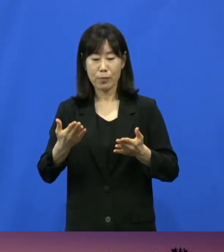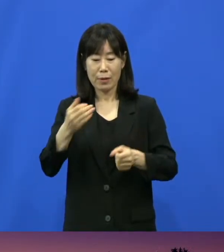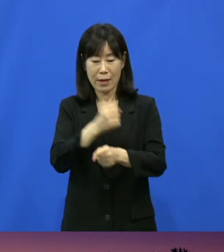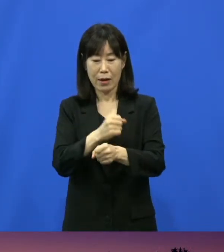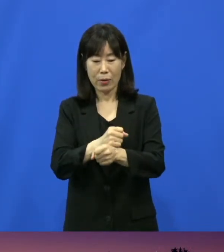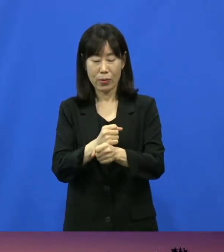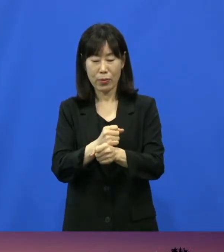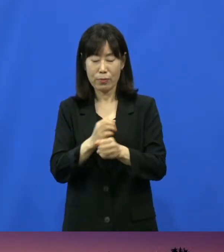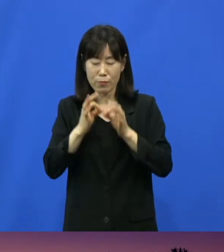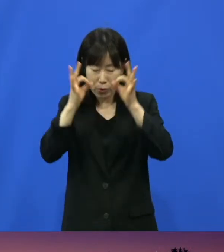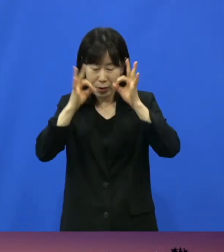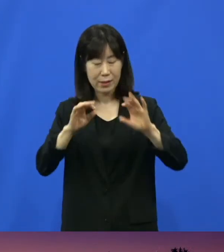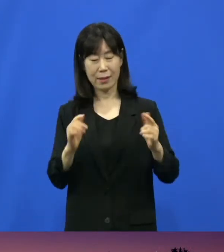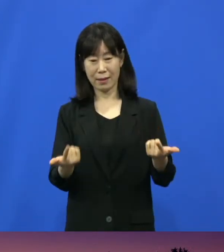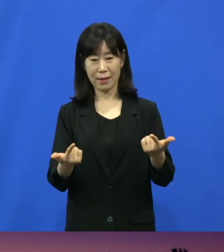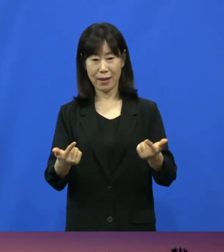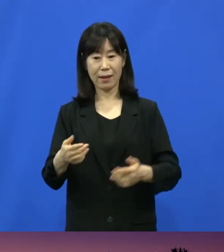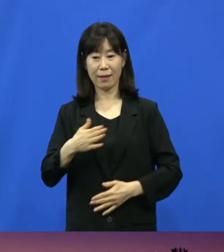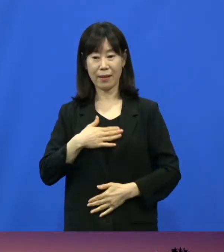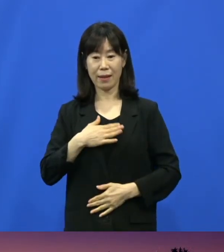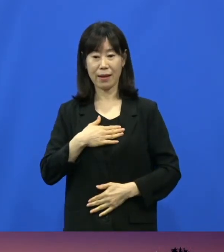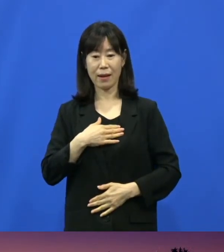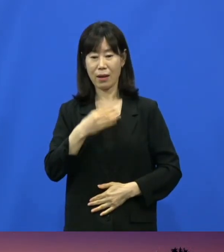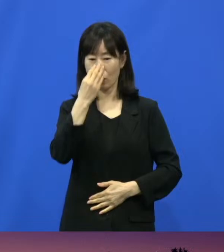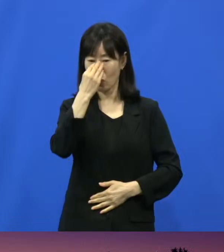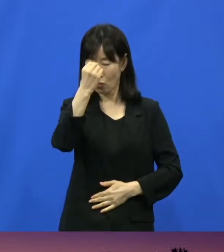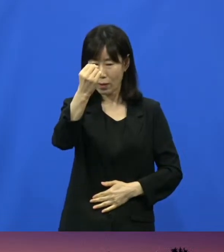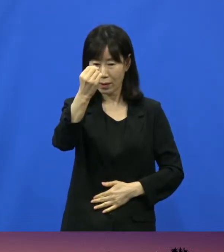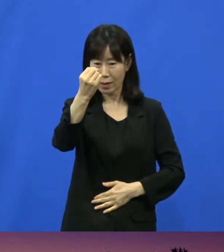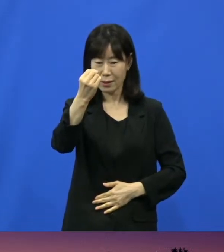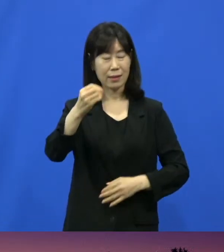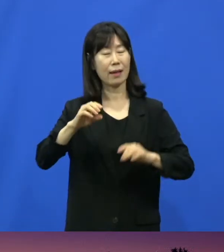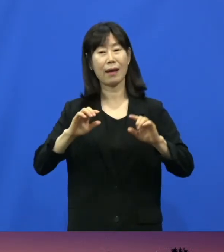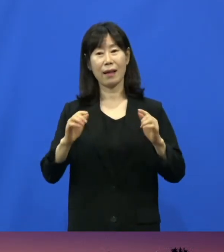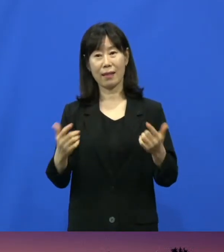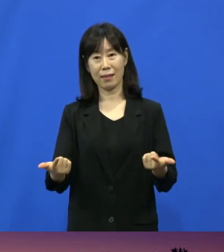자, 자신의 마음이 교만하지 않고 눈이 오만하지 않다.